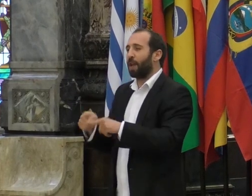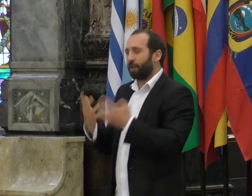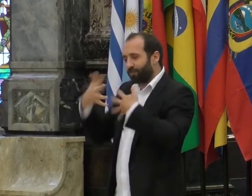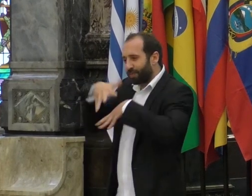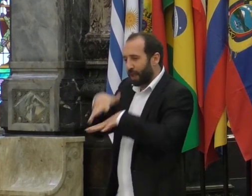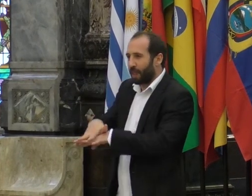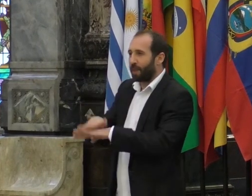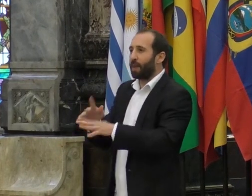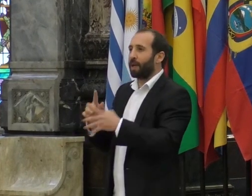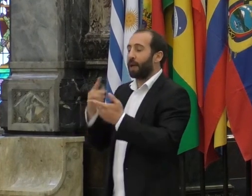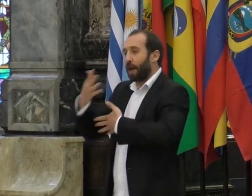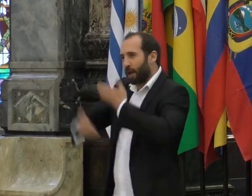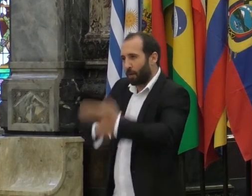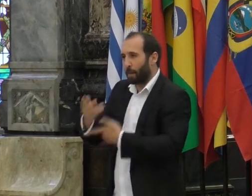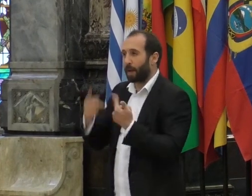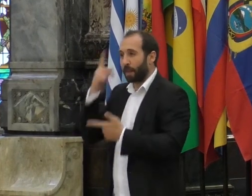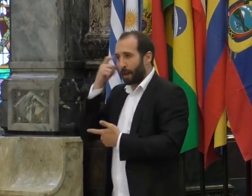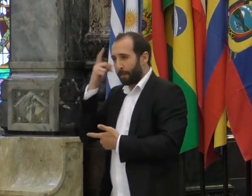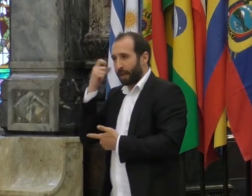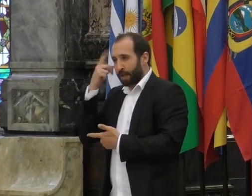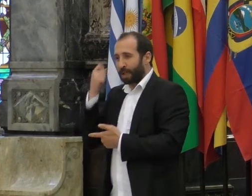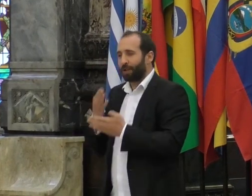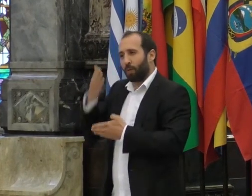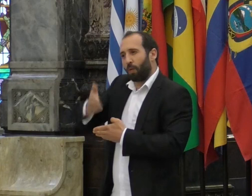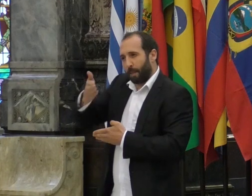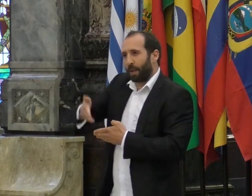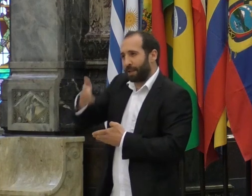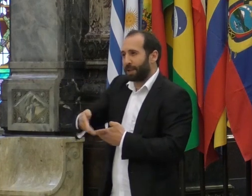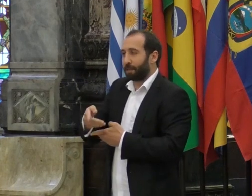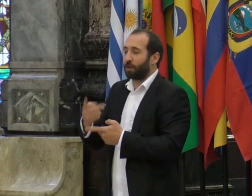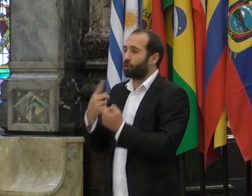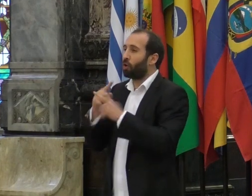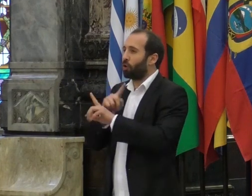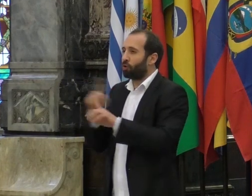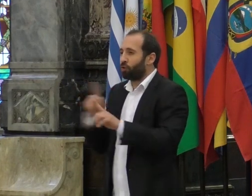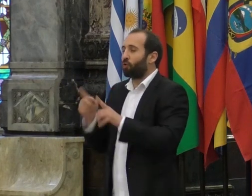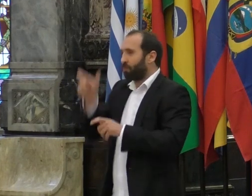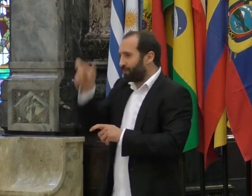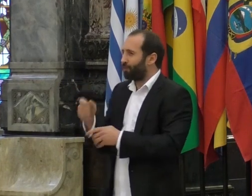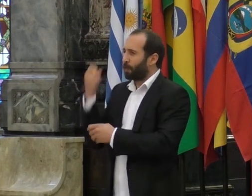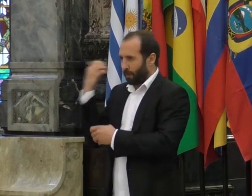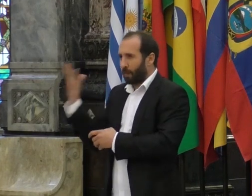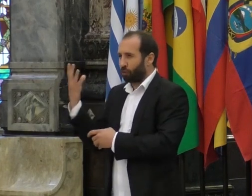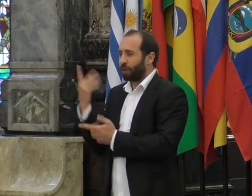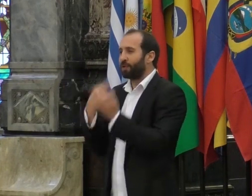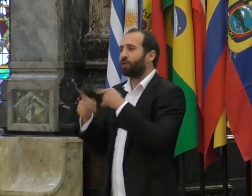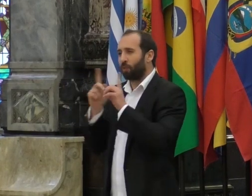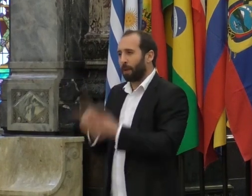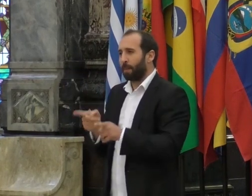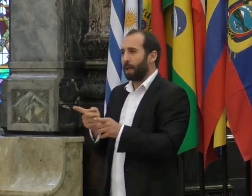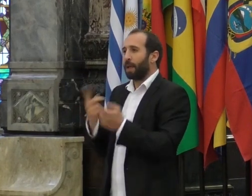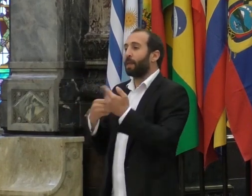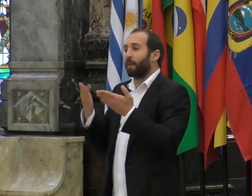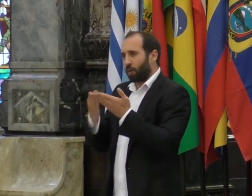lazos, el de también compartir experiencias con la participación no solamente de personalidades en la materia, sino también